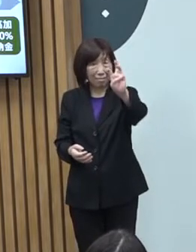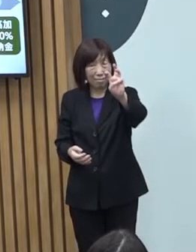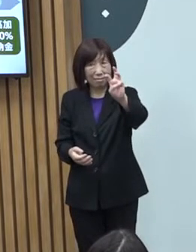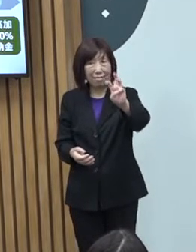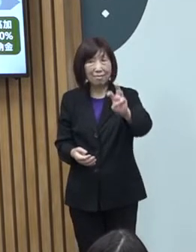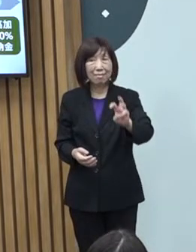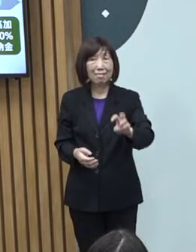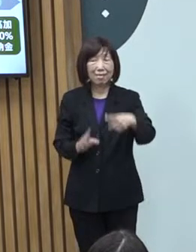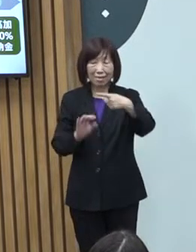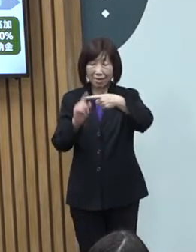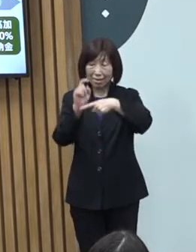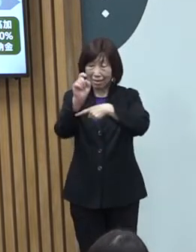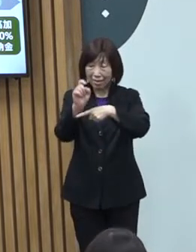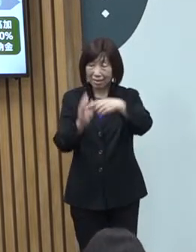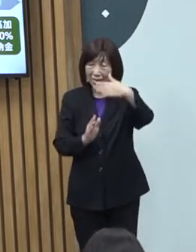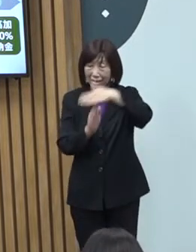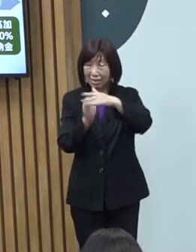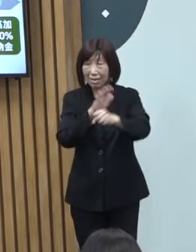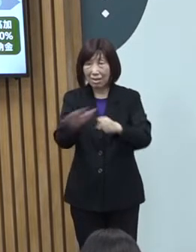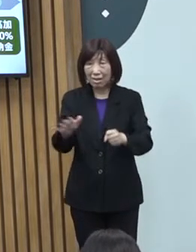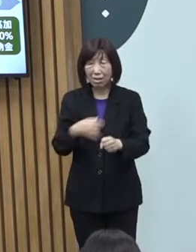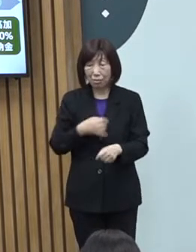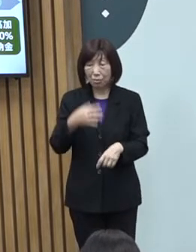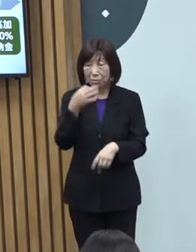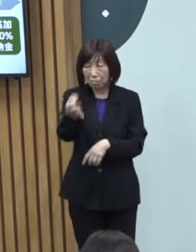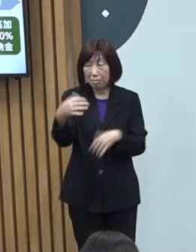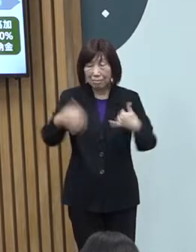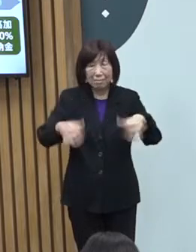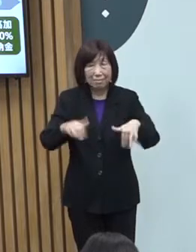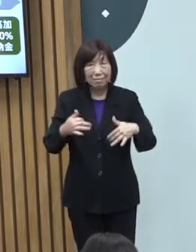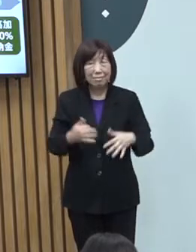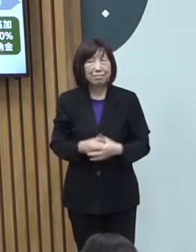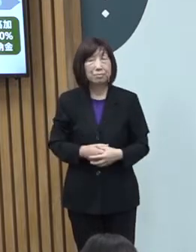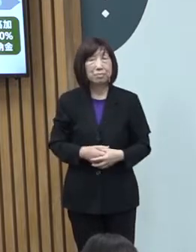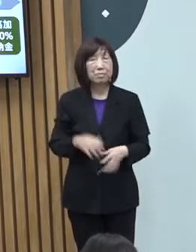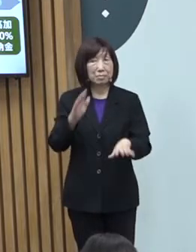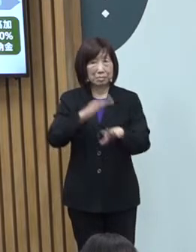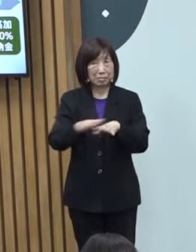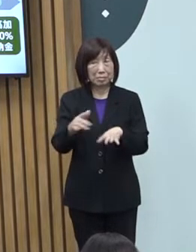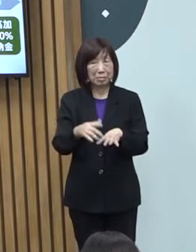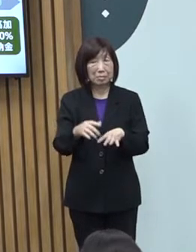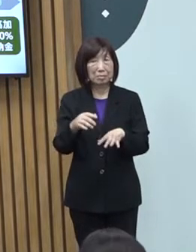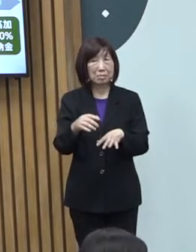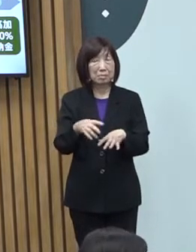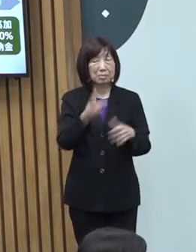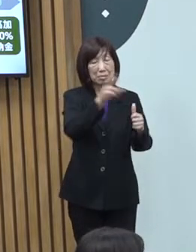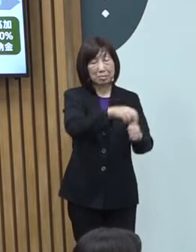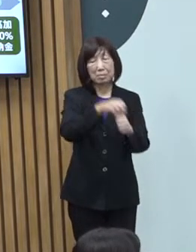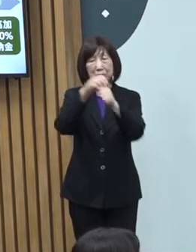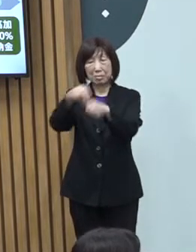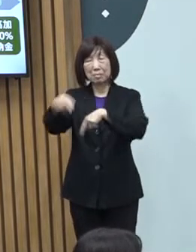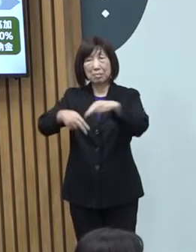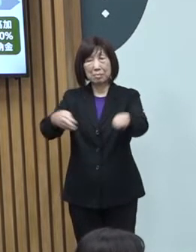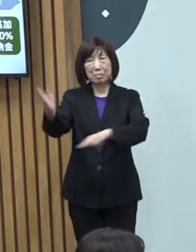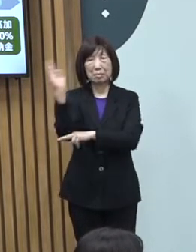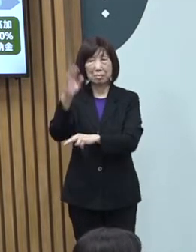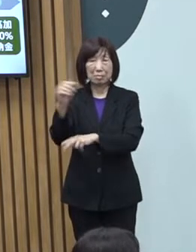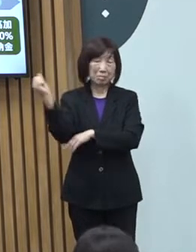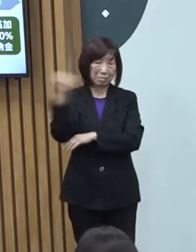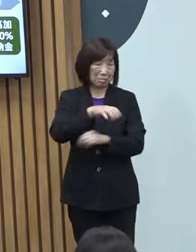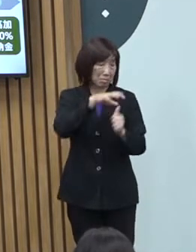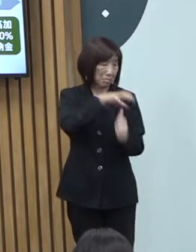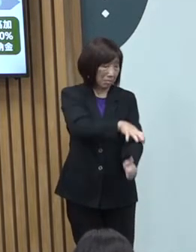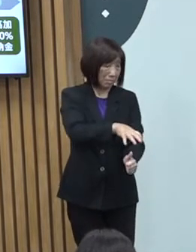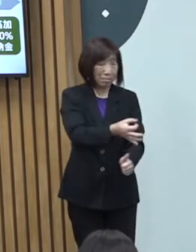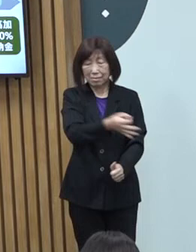10%加满了超过30天还没有缴纳税金的话，就会被移送到行政执行署的来强制执行，这